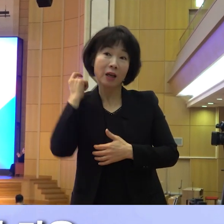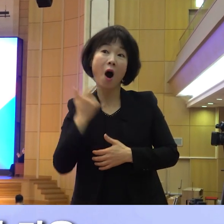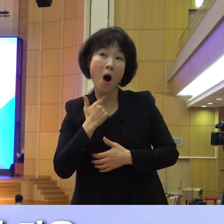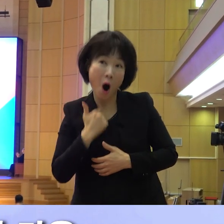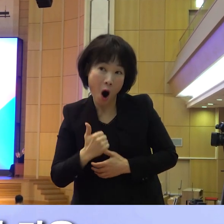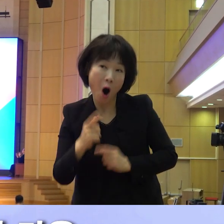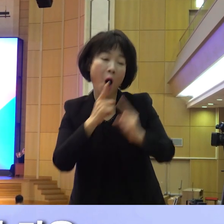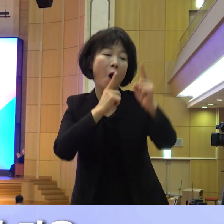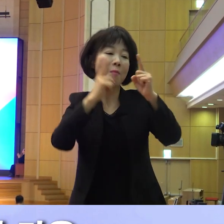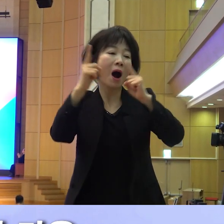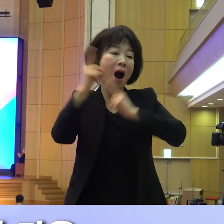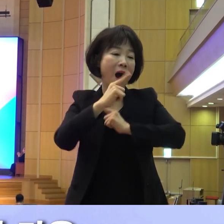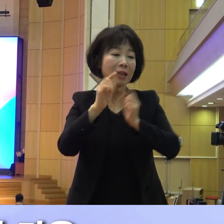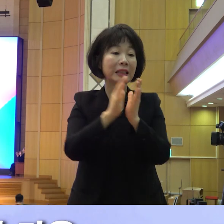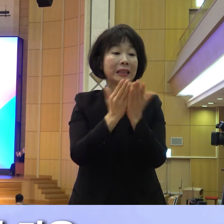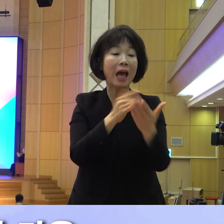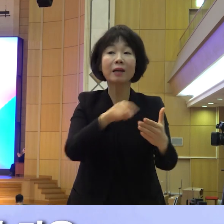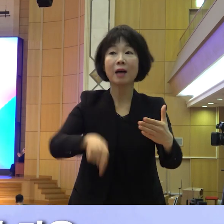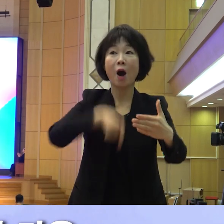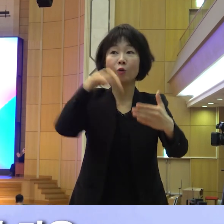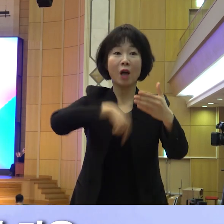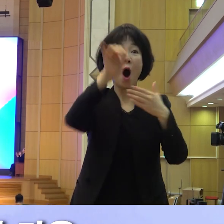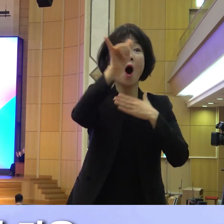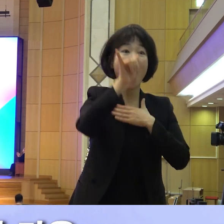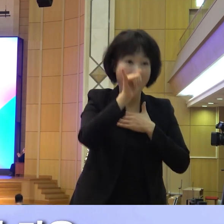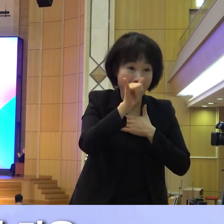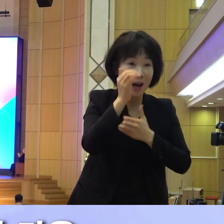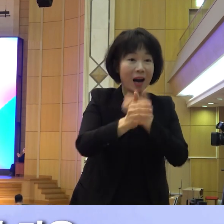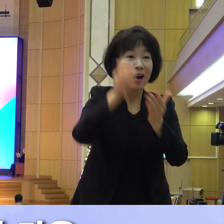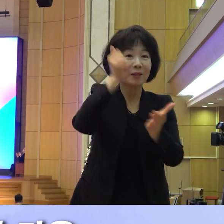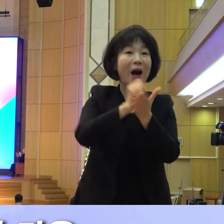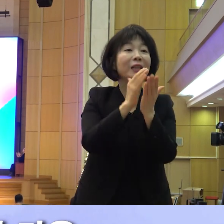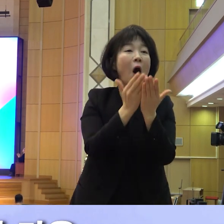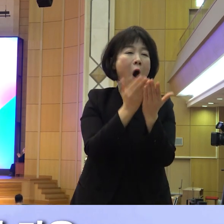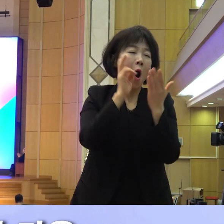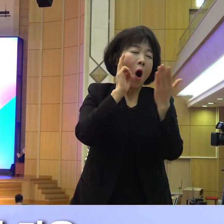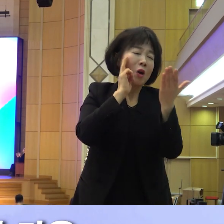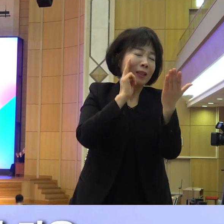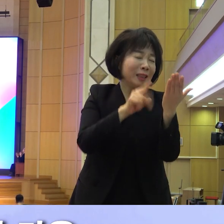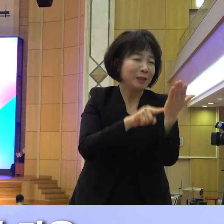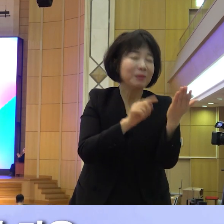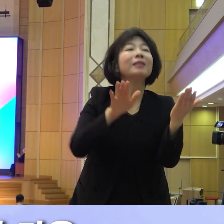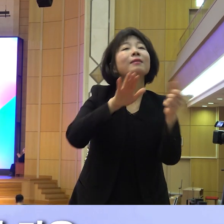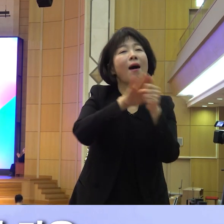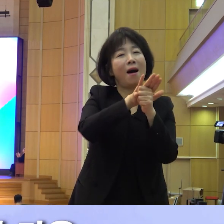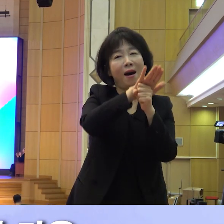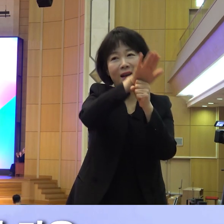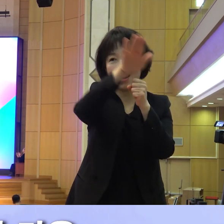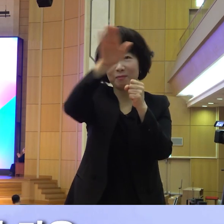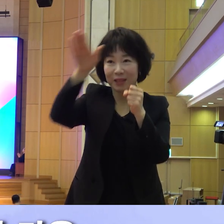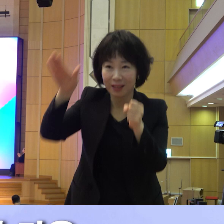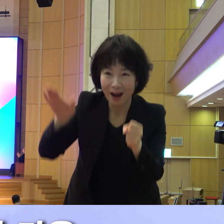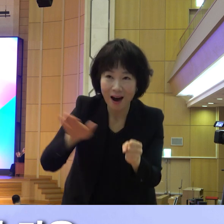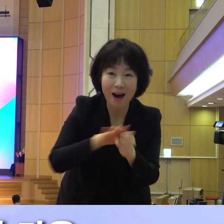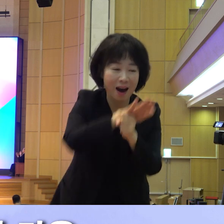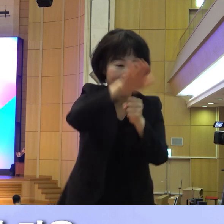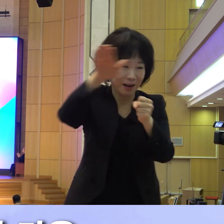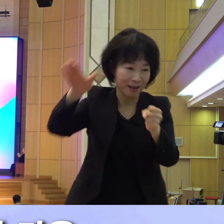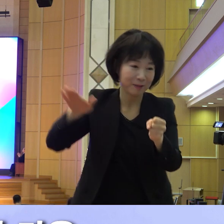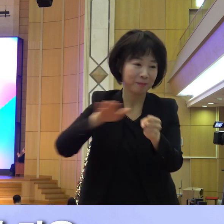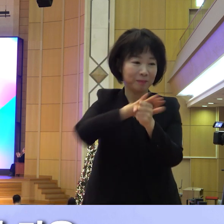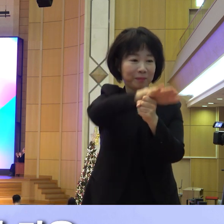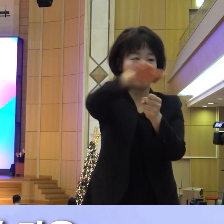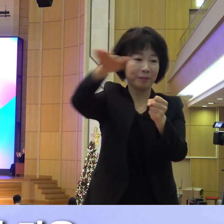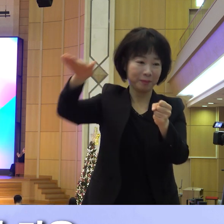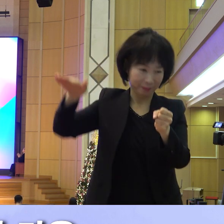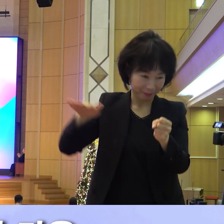재미있게 듣던 말이 책 중에 있으니 이 성경심이 사랑합니다. 아멘.